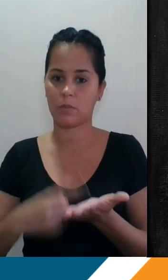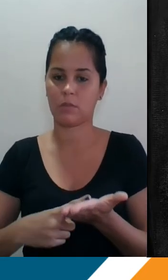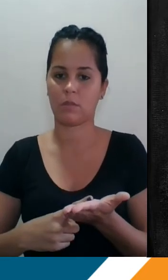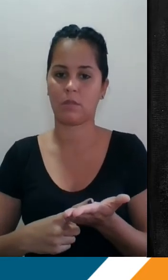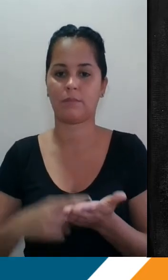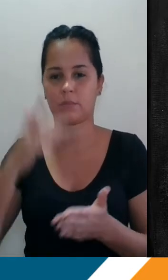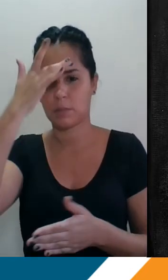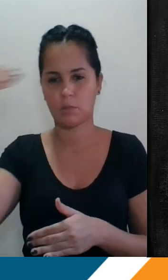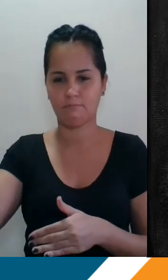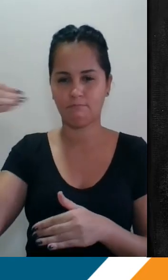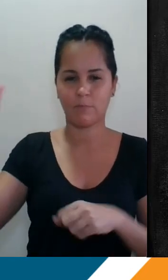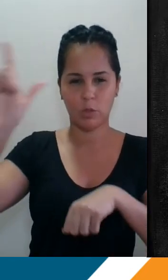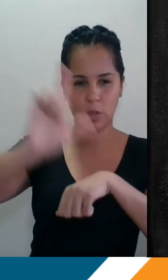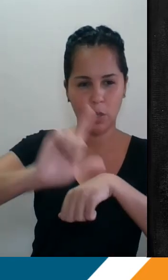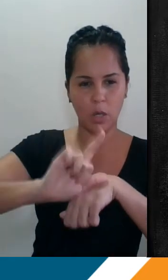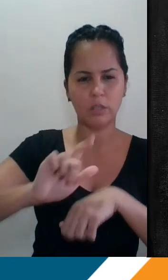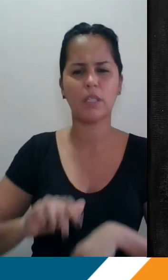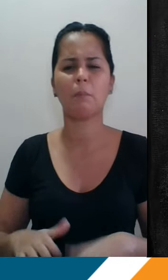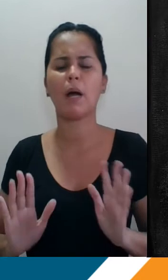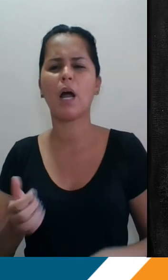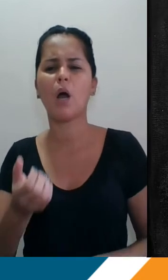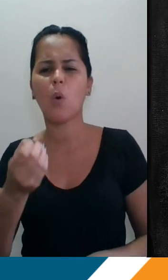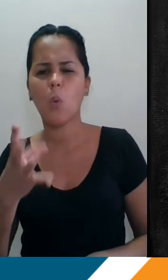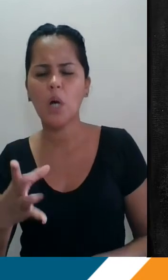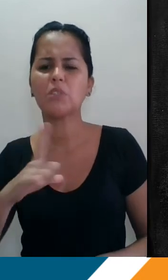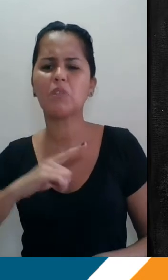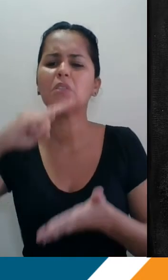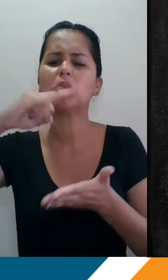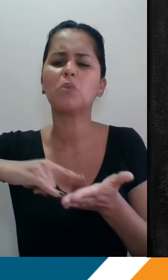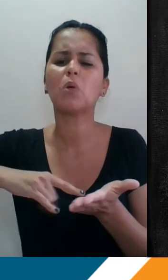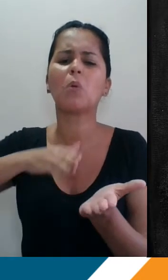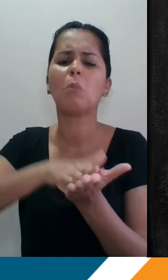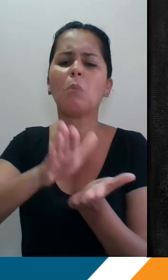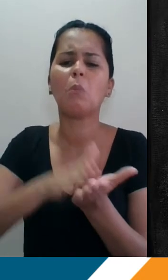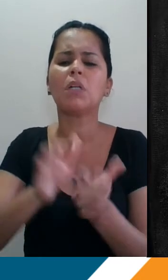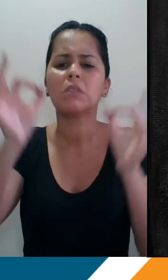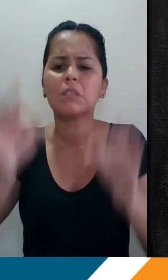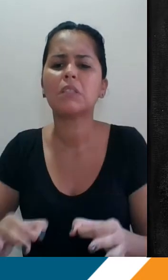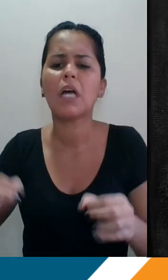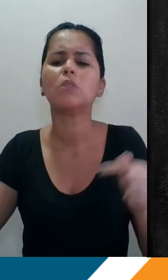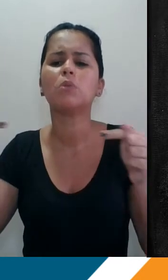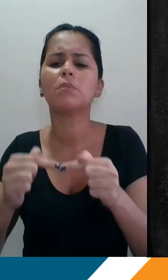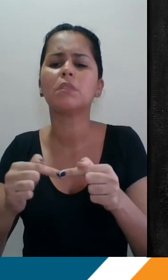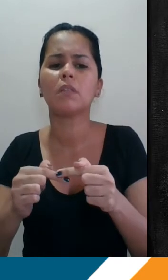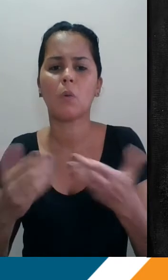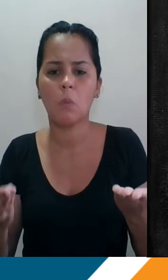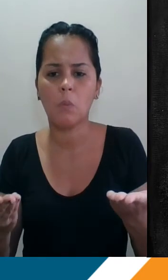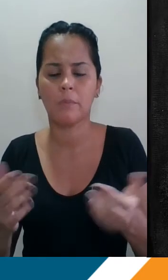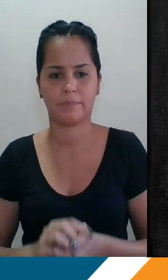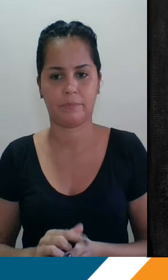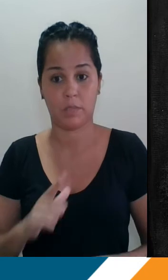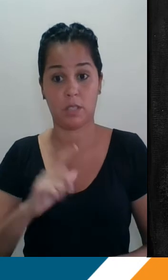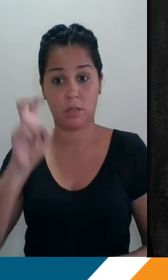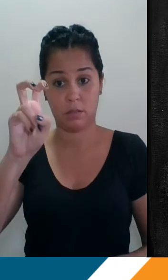valor à vista em real que deverá constar na nota fiscal é D. Então, novamente, a Enem aqui dá para a gente 5 opções de